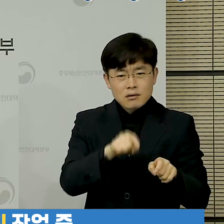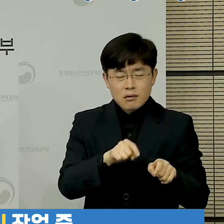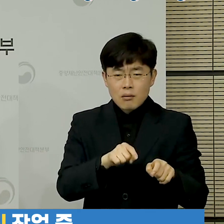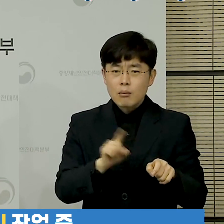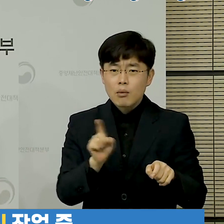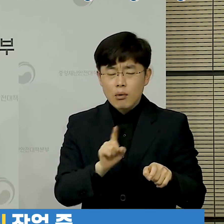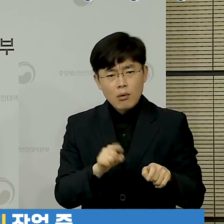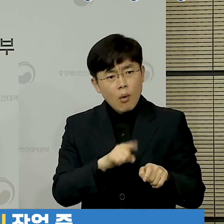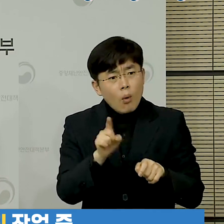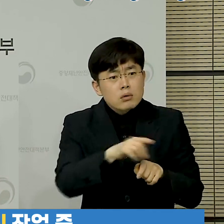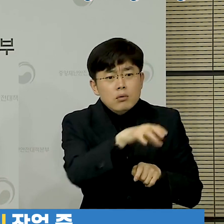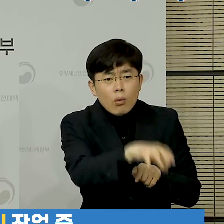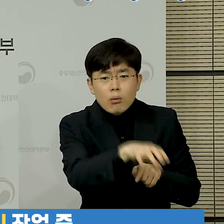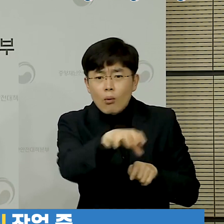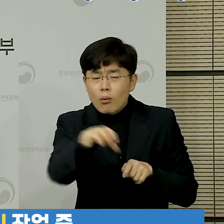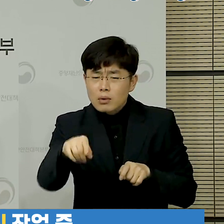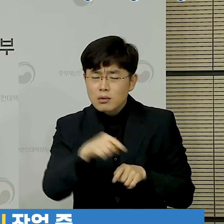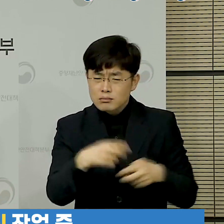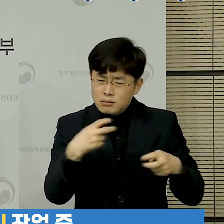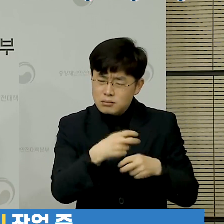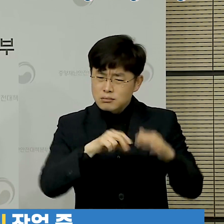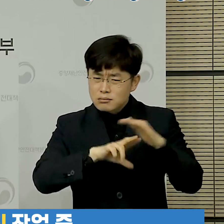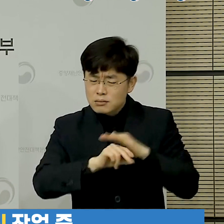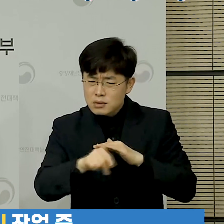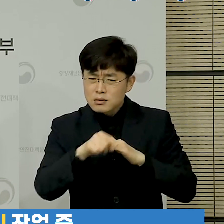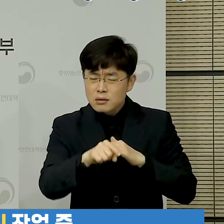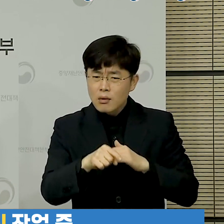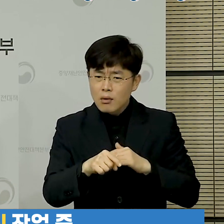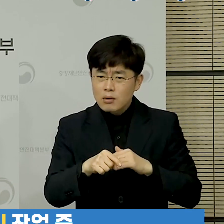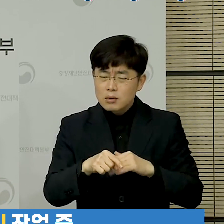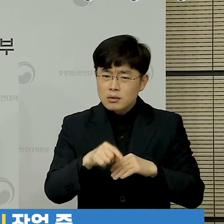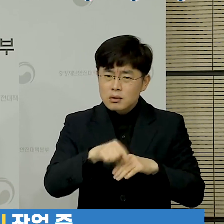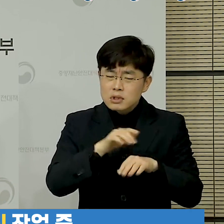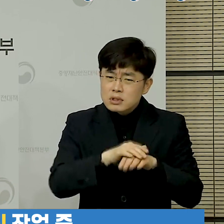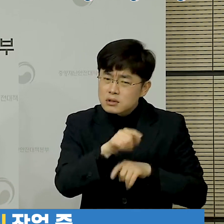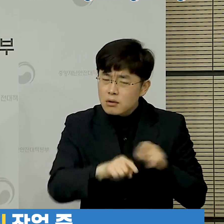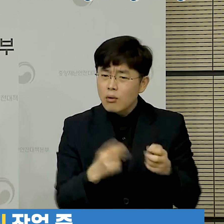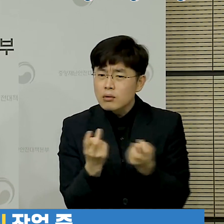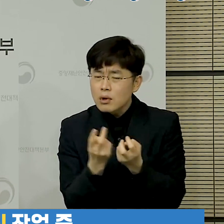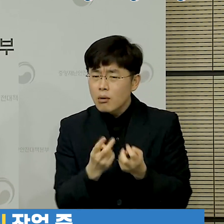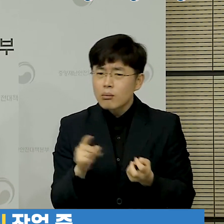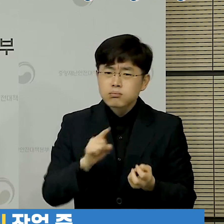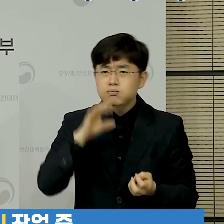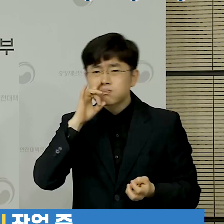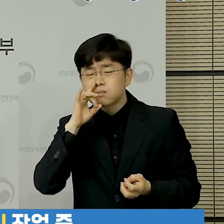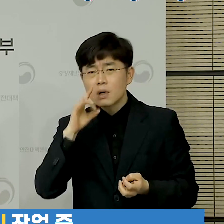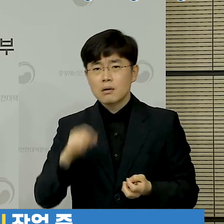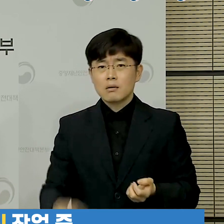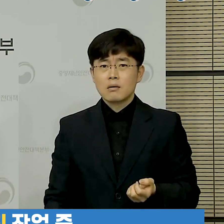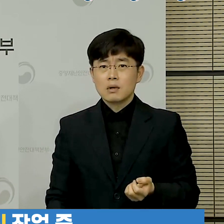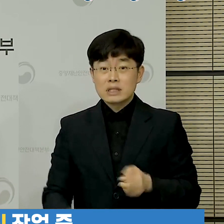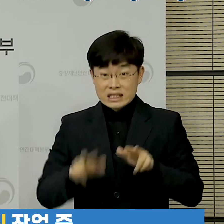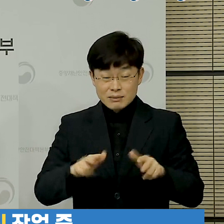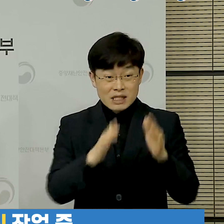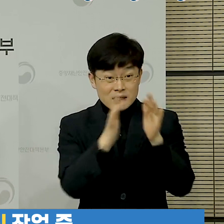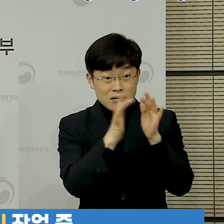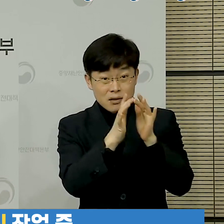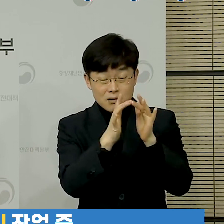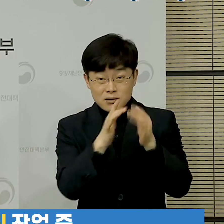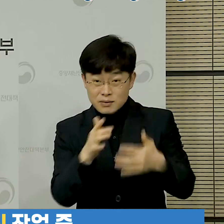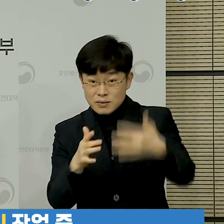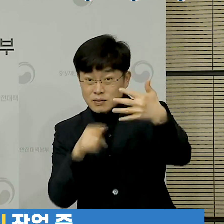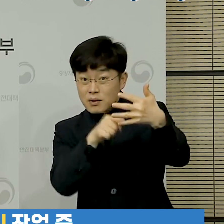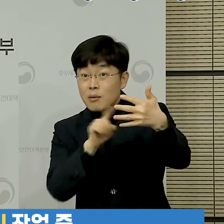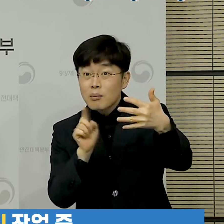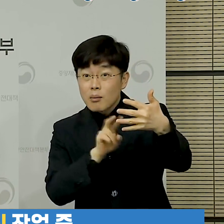어떤 공간, 어떤 점에서 이 방역에 대해서 어느 정도를 해야 될지를 궁금해하시는지에 대해서 현재 인터넷 등을 통해